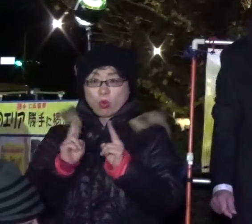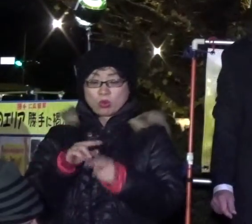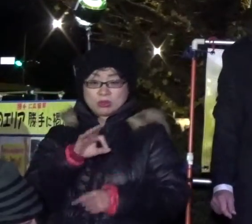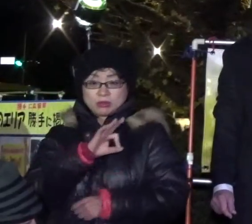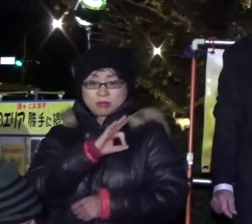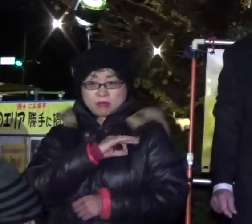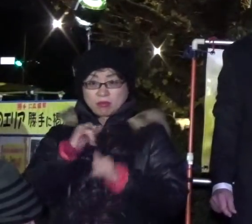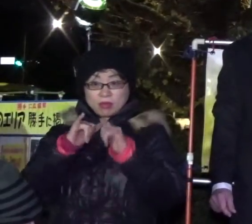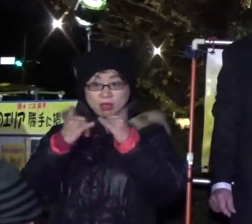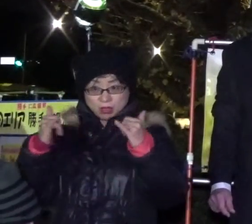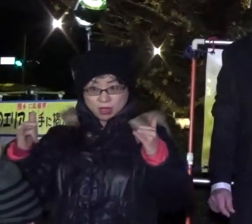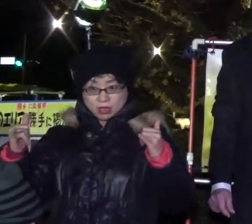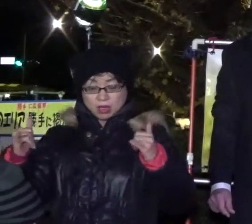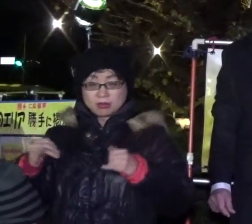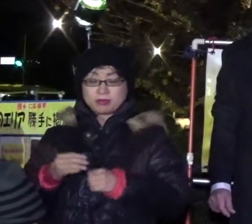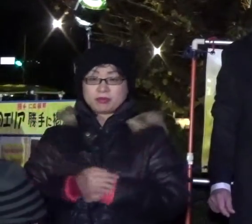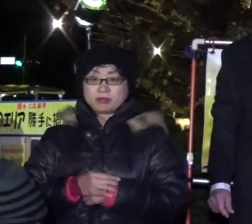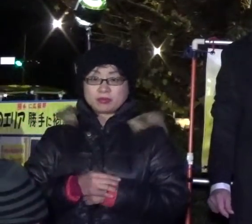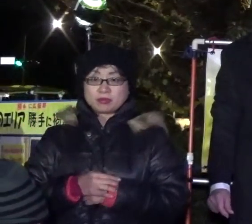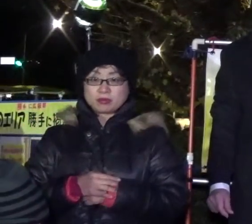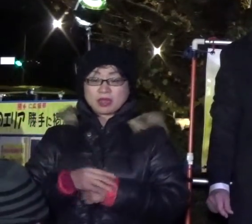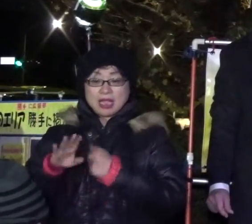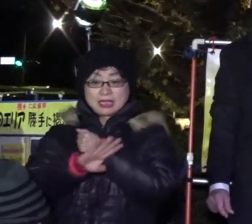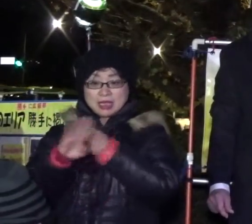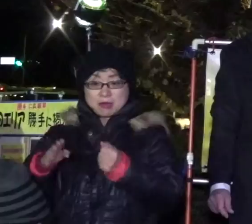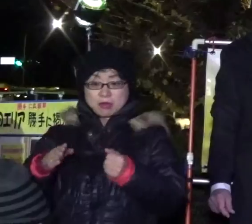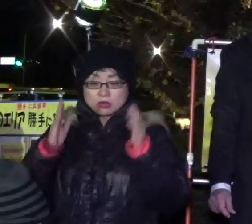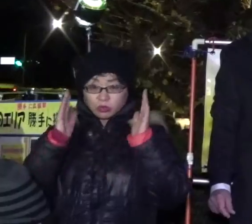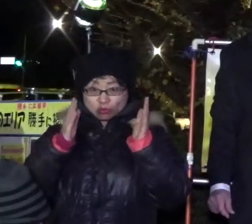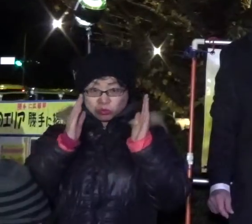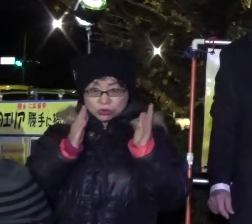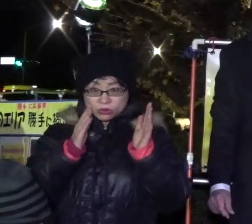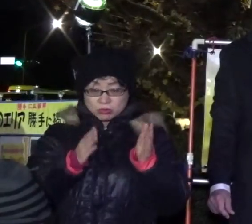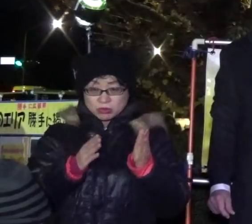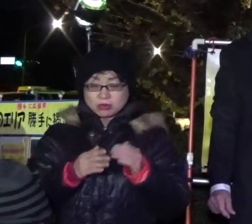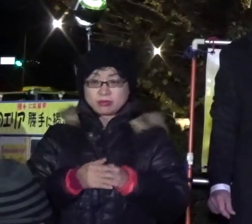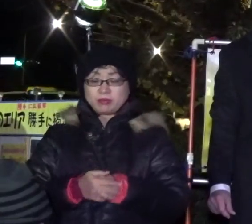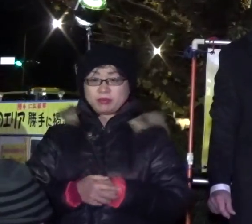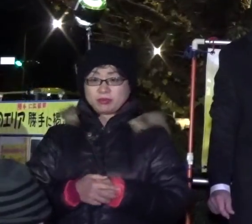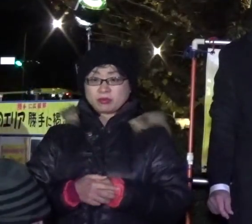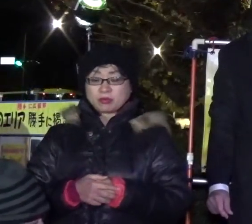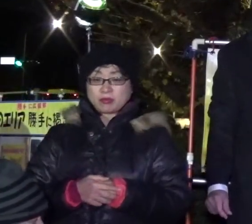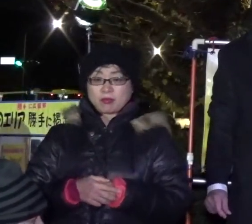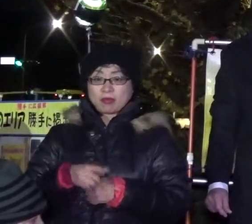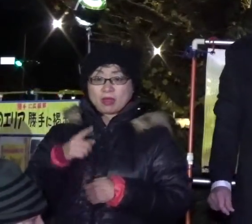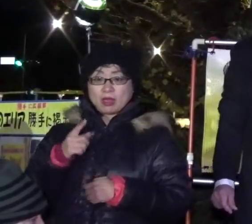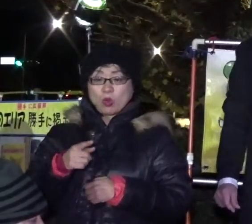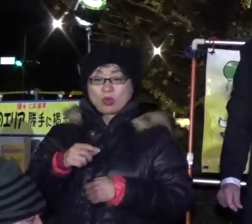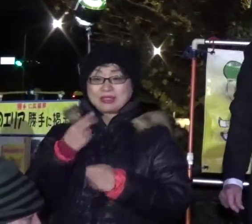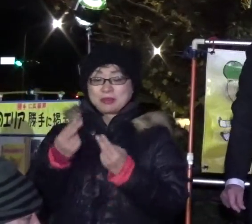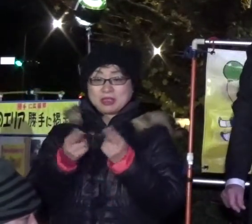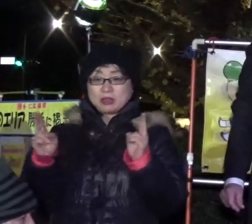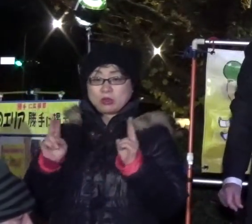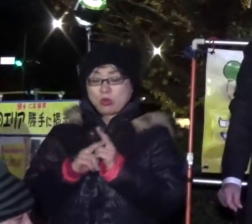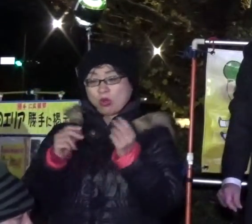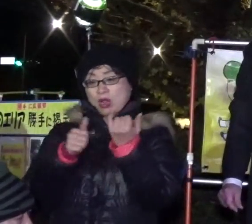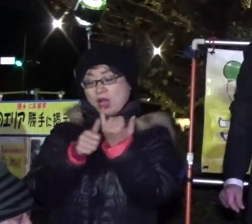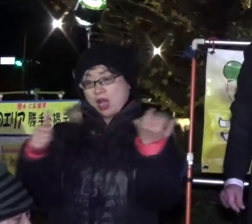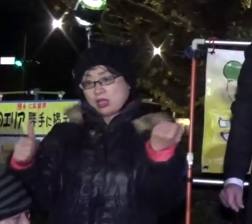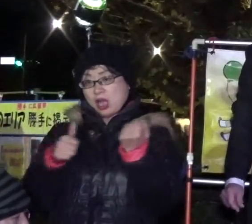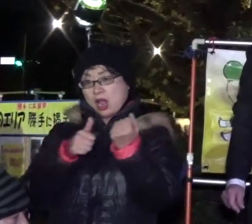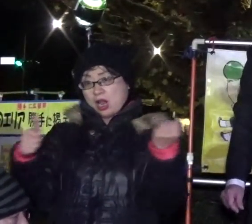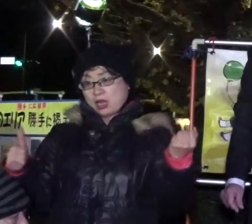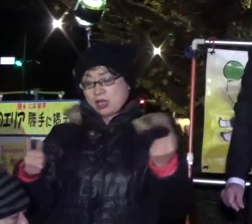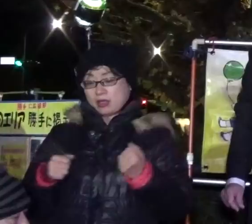方々が、その自民党が原発を推進しているということで、ことごとくそこから自民党を離れて、